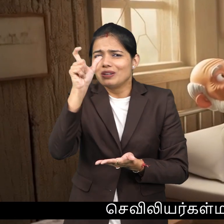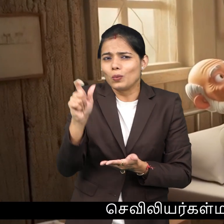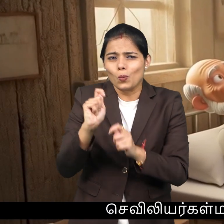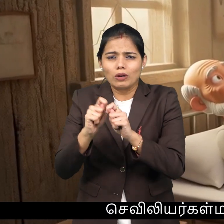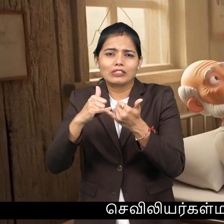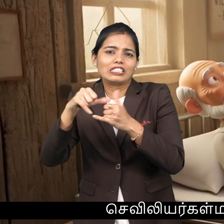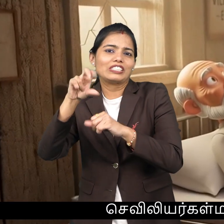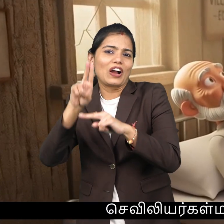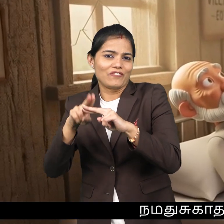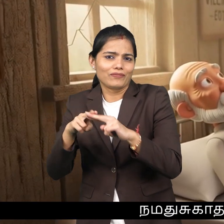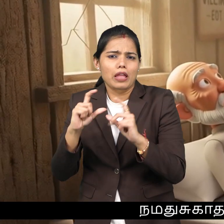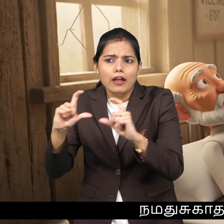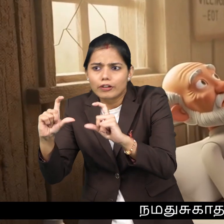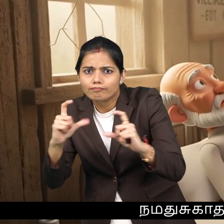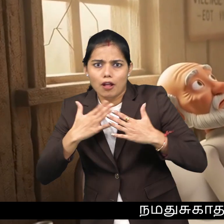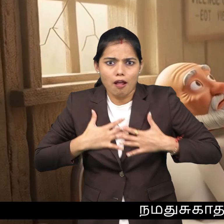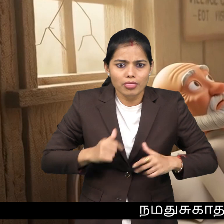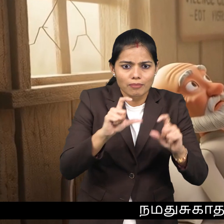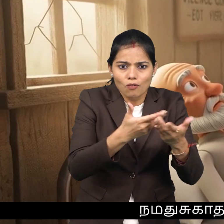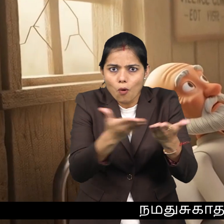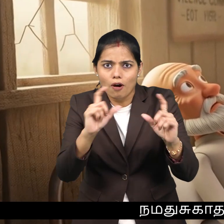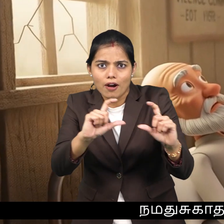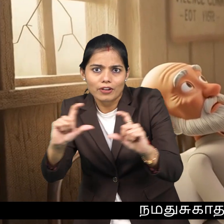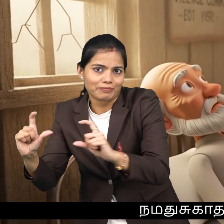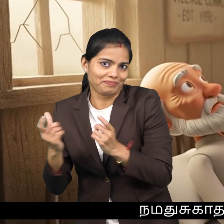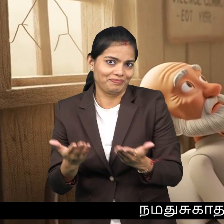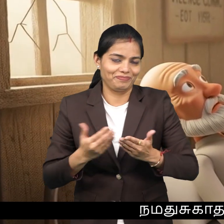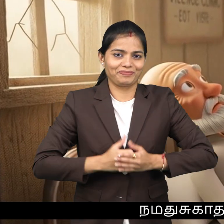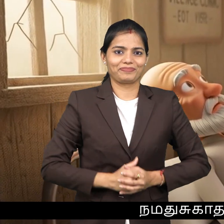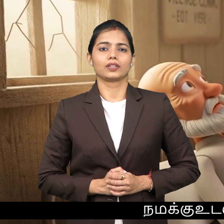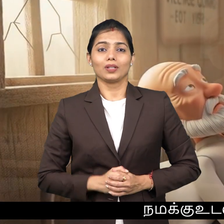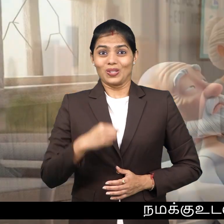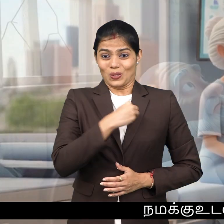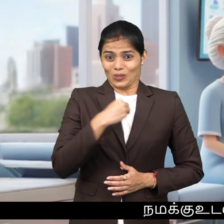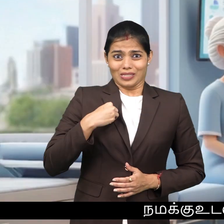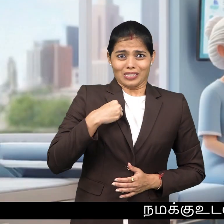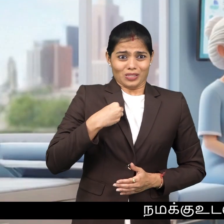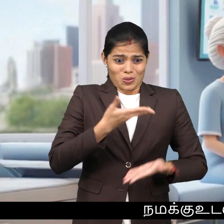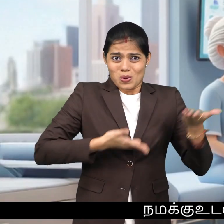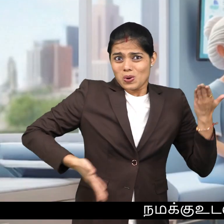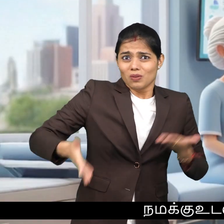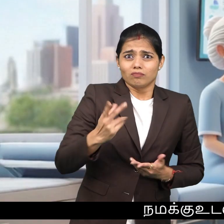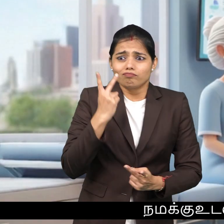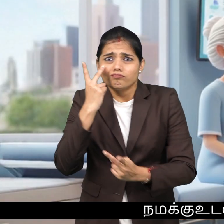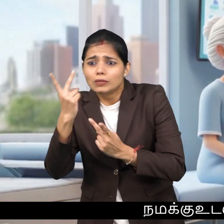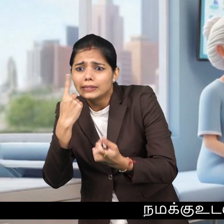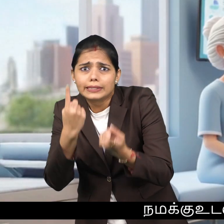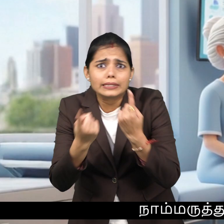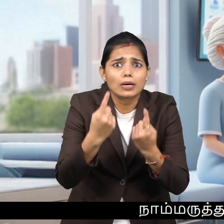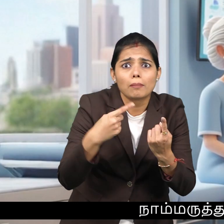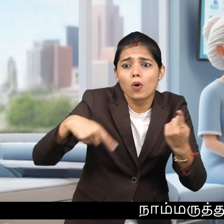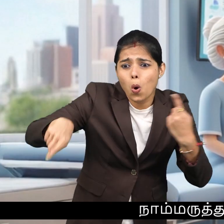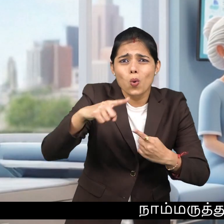பிற மருத்துவ ஊழியர்கள் நமது சுகாதாரத்தை கவனிக்கின்றனர். நமக்கு உடல்நிலை சரியில்லாத